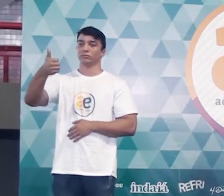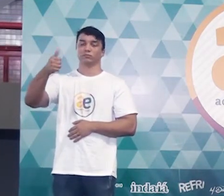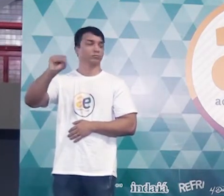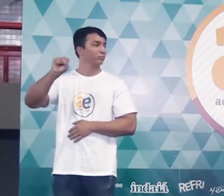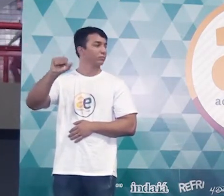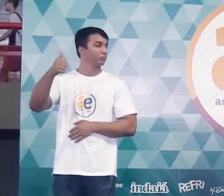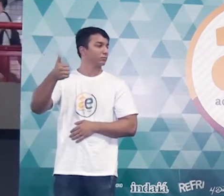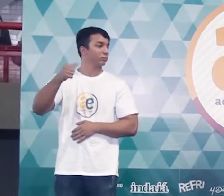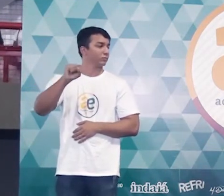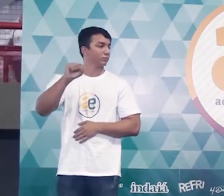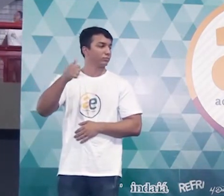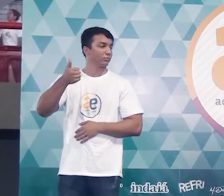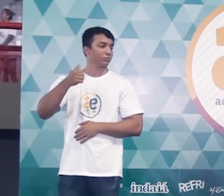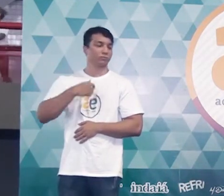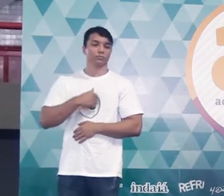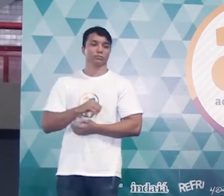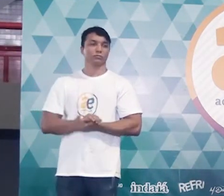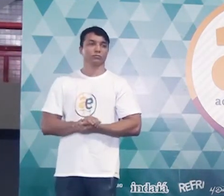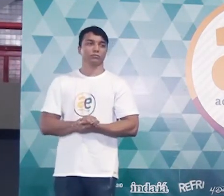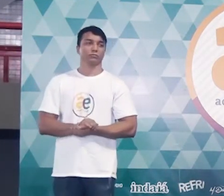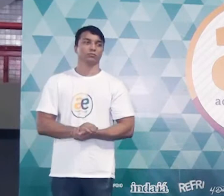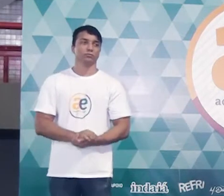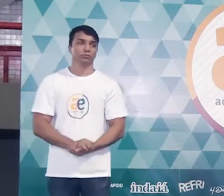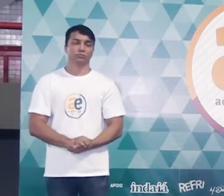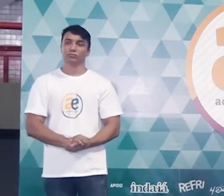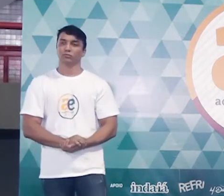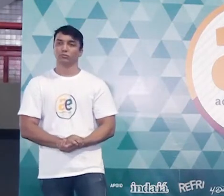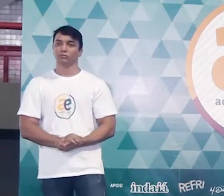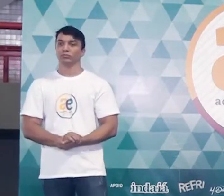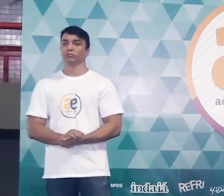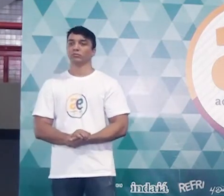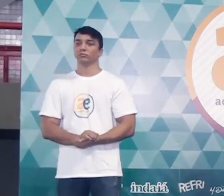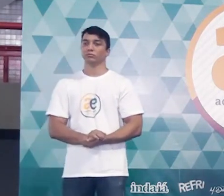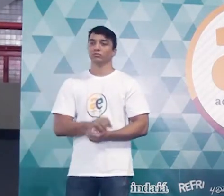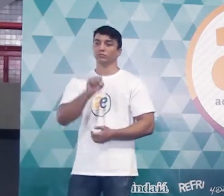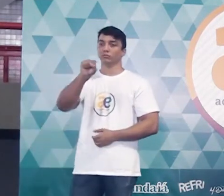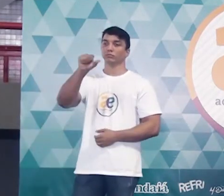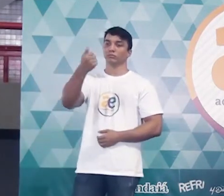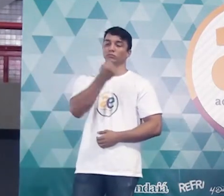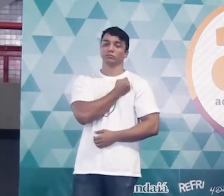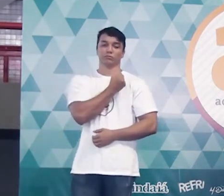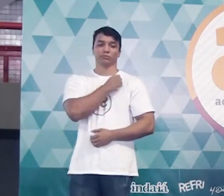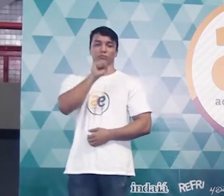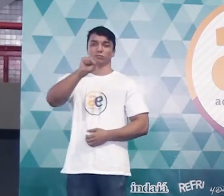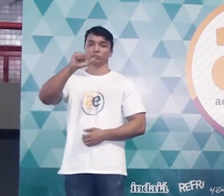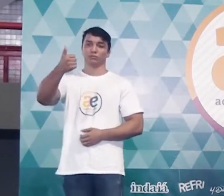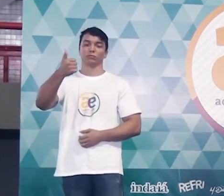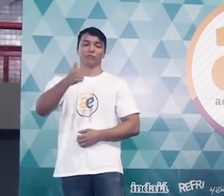Achei, a fórmula. Agora que eu vi a fórmula do menino. Mas tudo bem. Tudo bem.